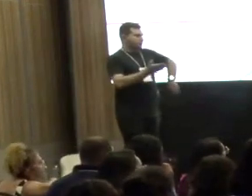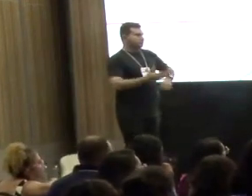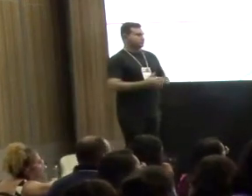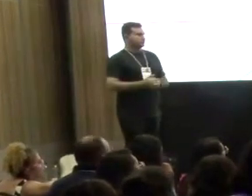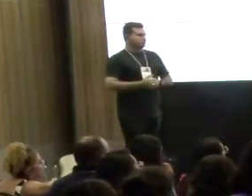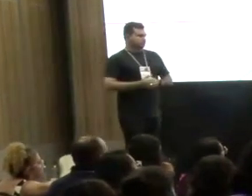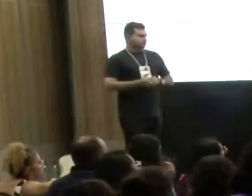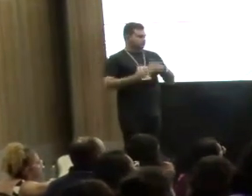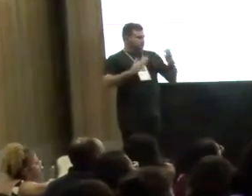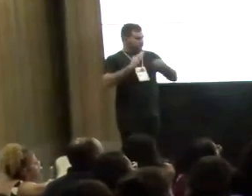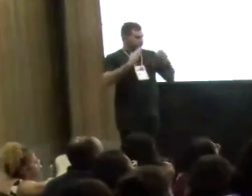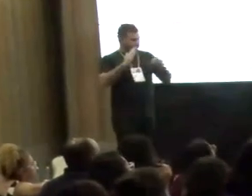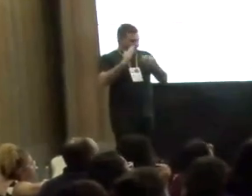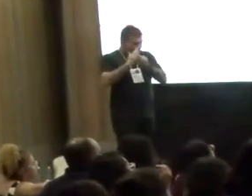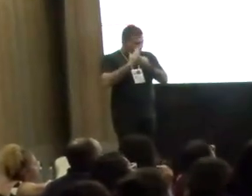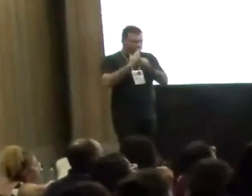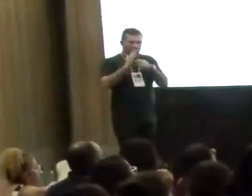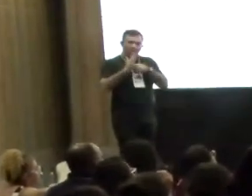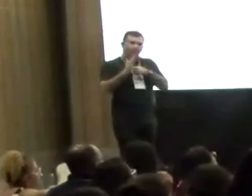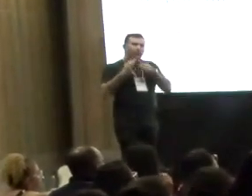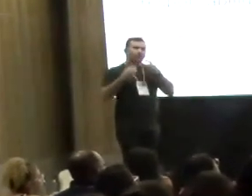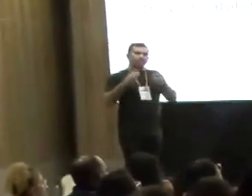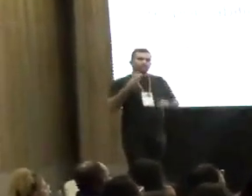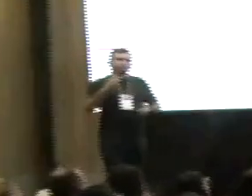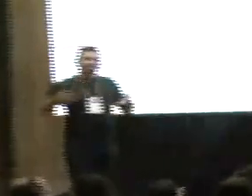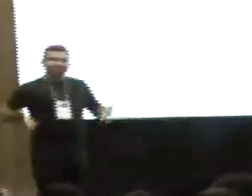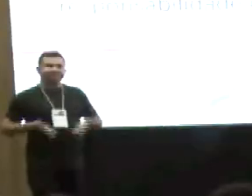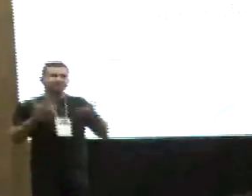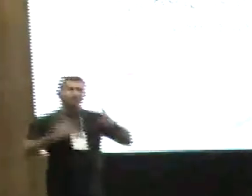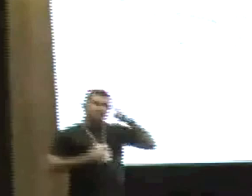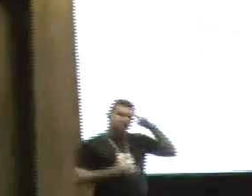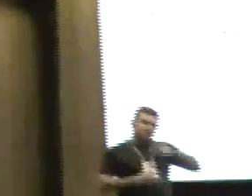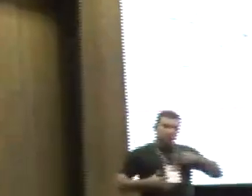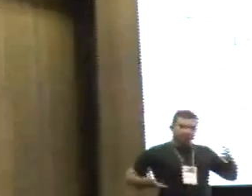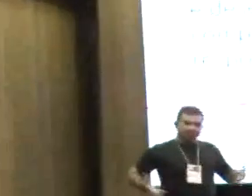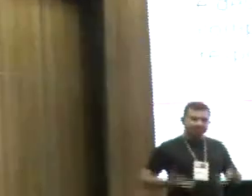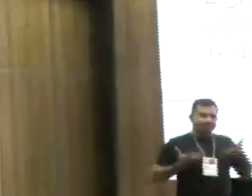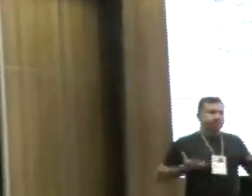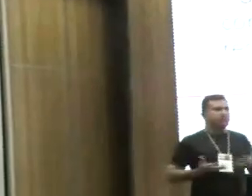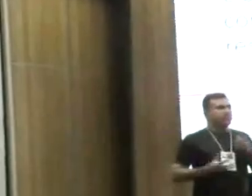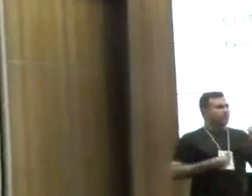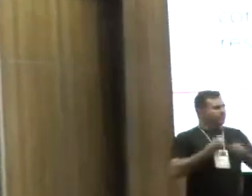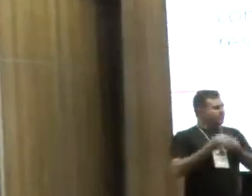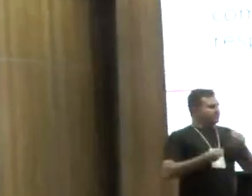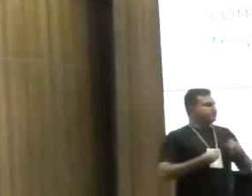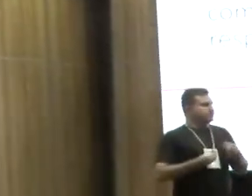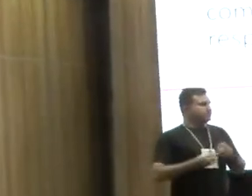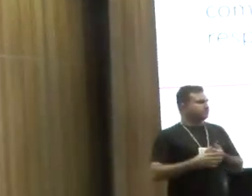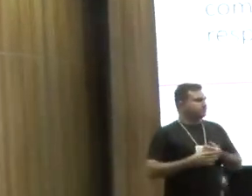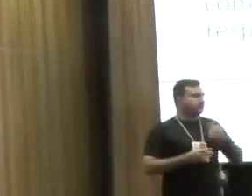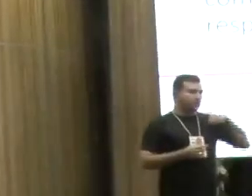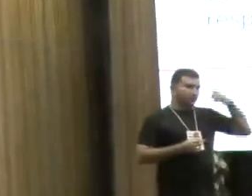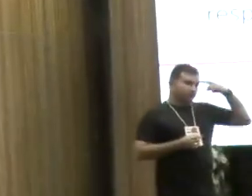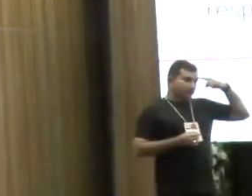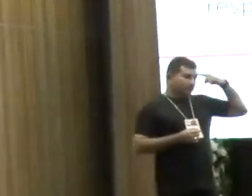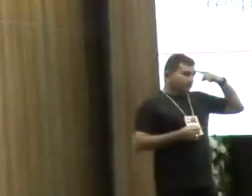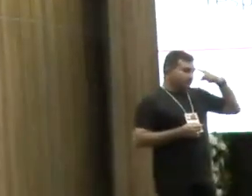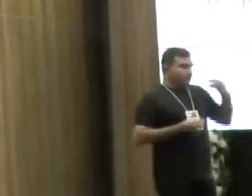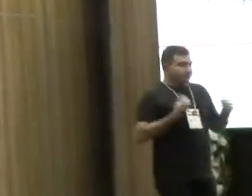Empreendedorismo é uma forma disfarçada de criar subemprego. Eu pensava dessa forma quando eu